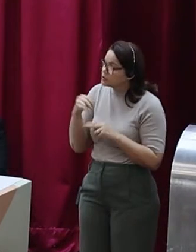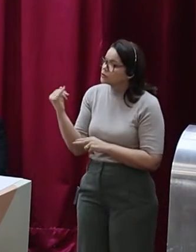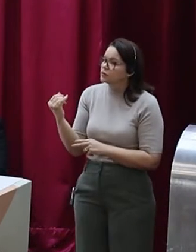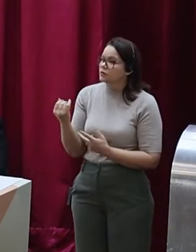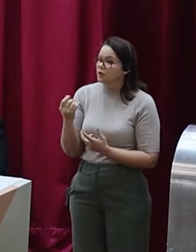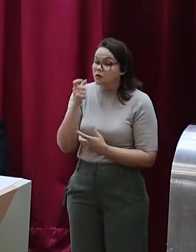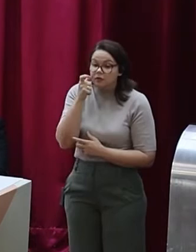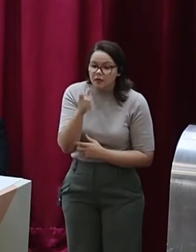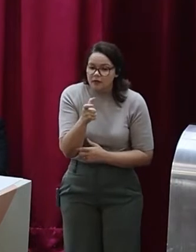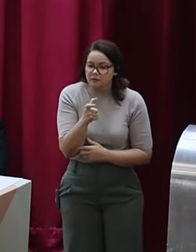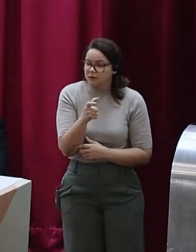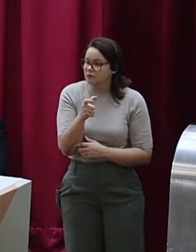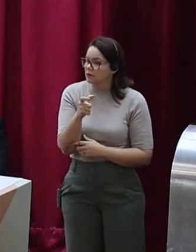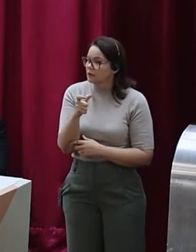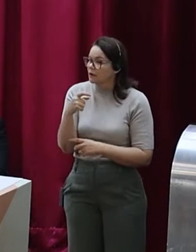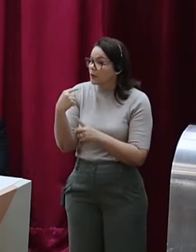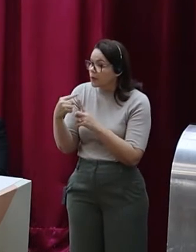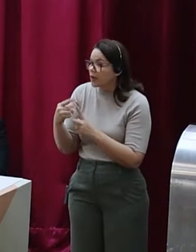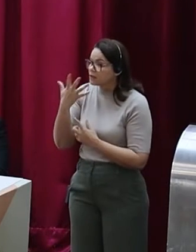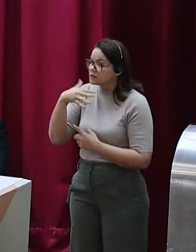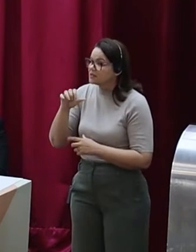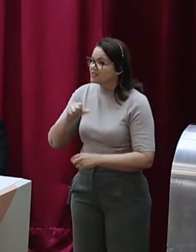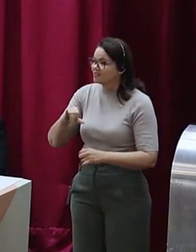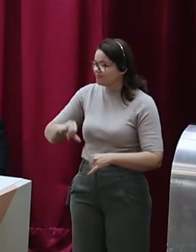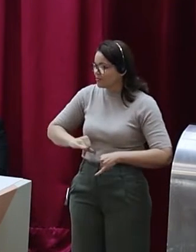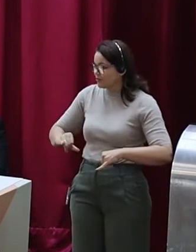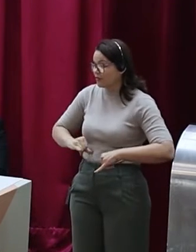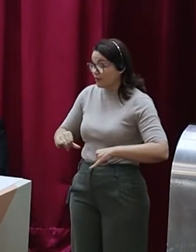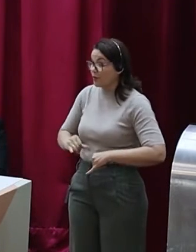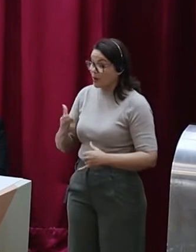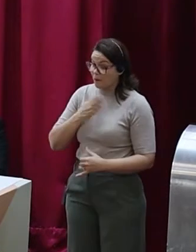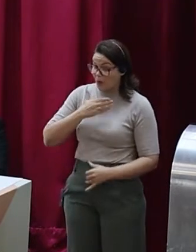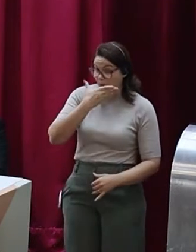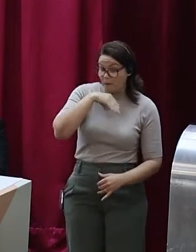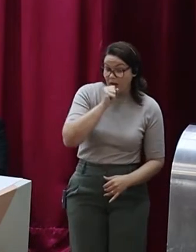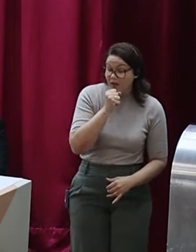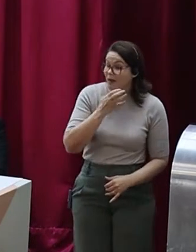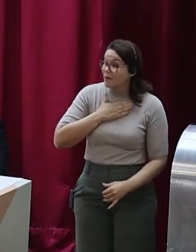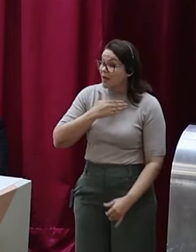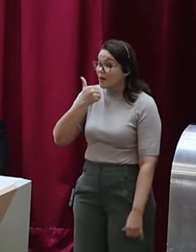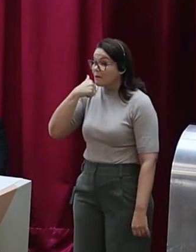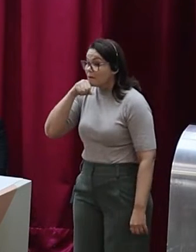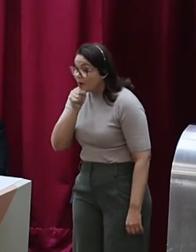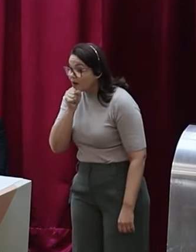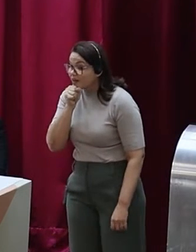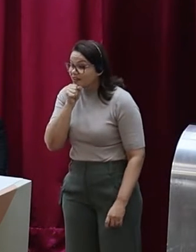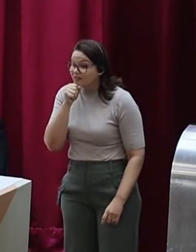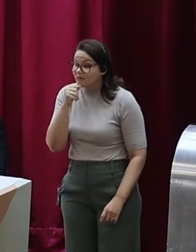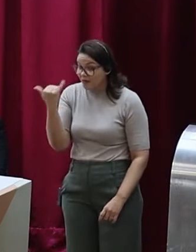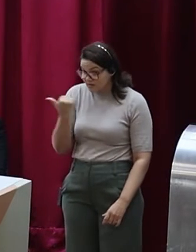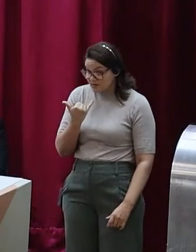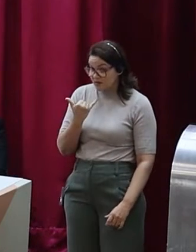represiva. Mi papá, mi pai, mi amai cuentan que a ellos se les pegaba y tuvieron que dejar la